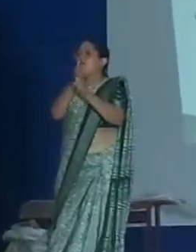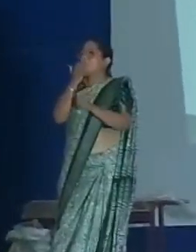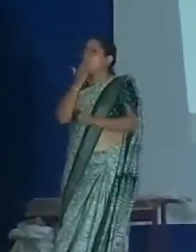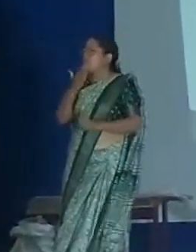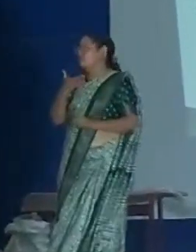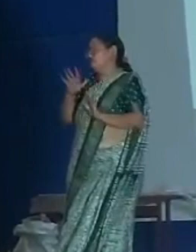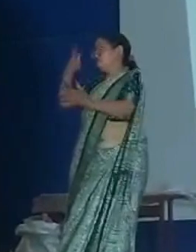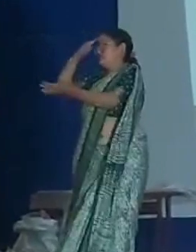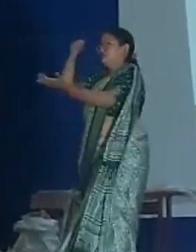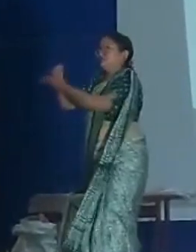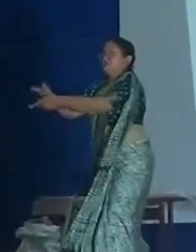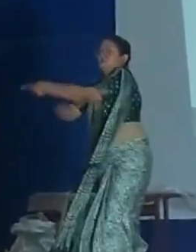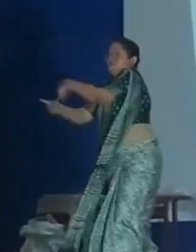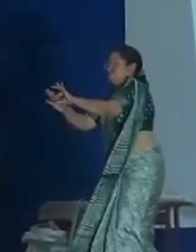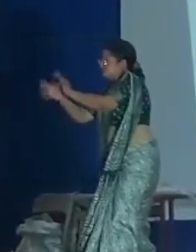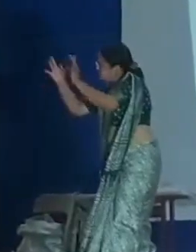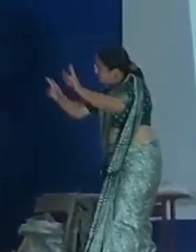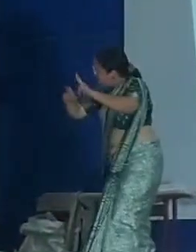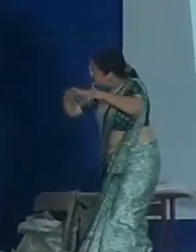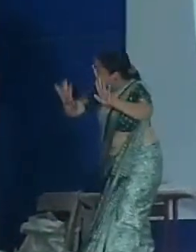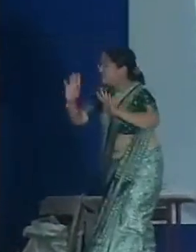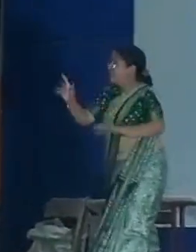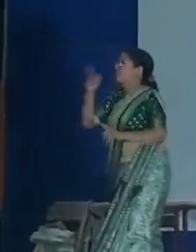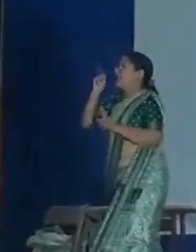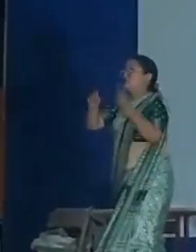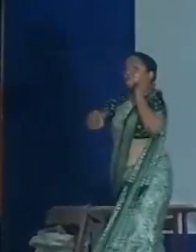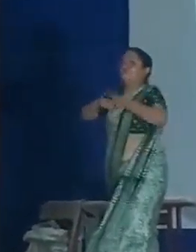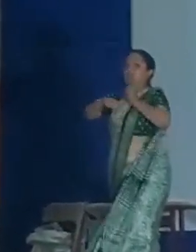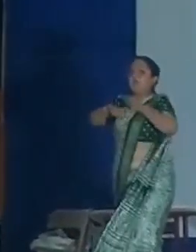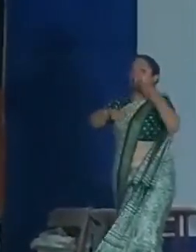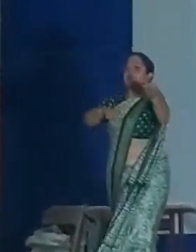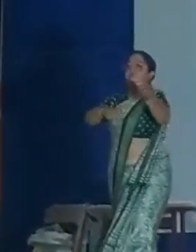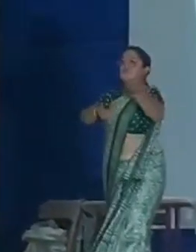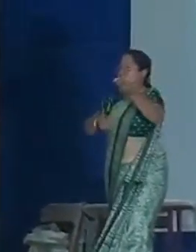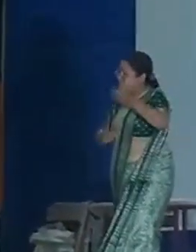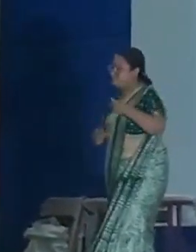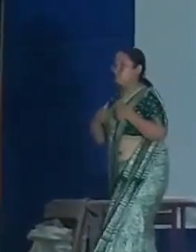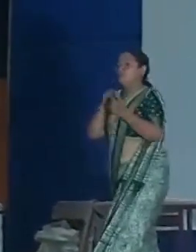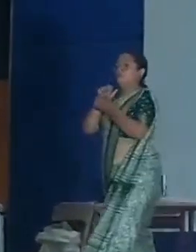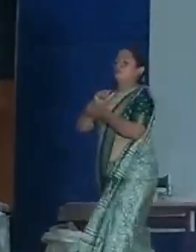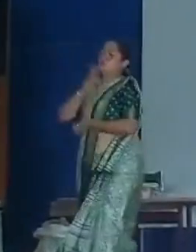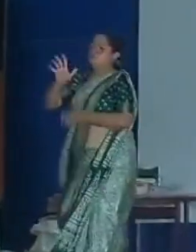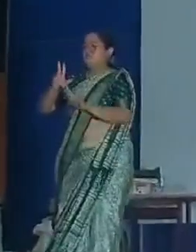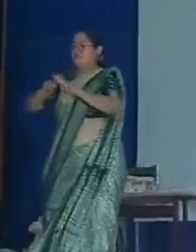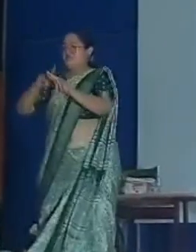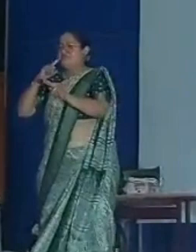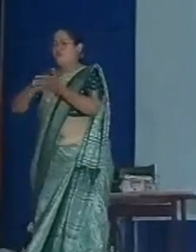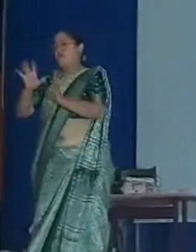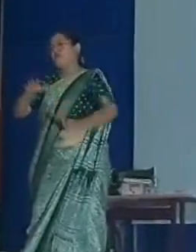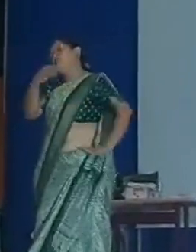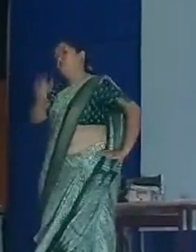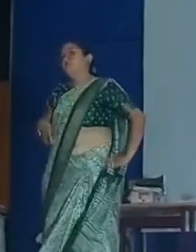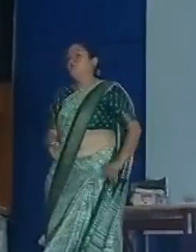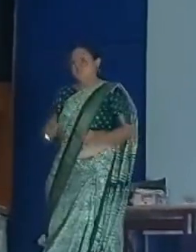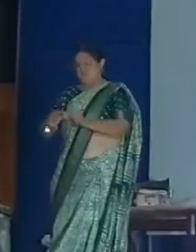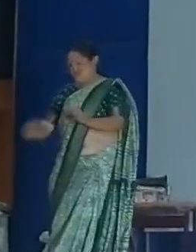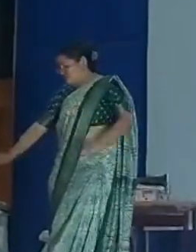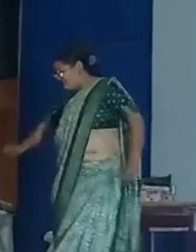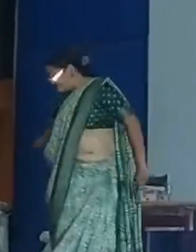चीज क्या कि उसे सरकारी नौकरी की अगर कल को उसको दिक्कत होगी तो हमने बोला कि आपकी खुद की मर्जी देखिए, लेकिन हम चाहते उसे पनिशमेंट दी जाए, हम उसे अपॉइंट नहीं करेंगे,